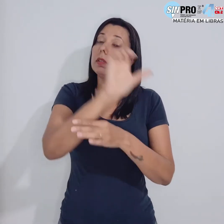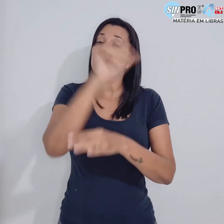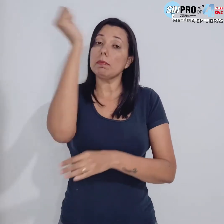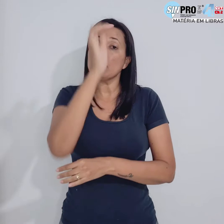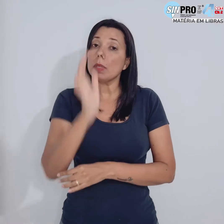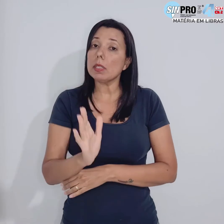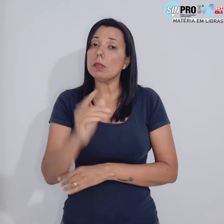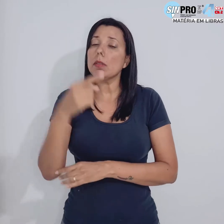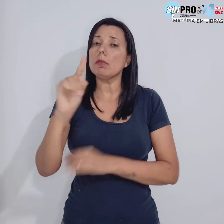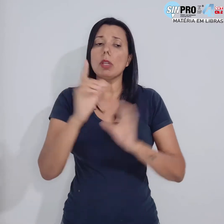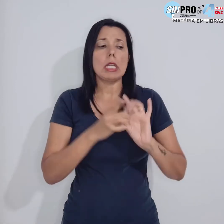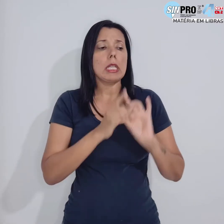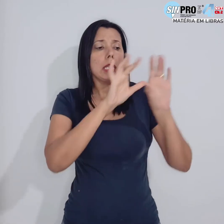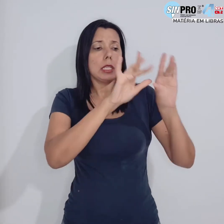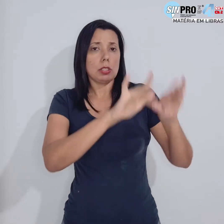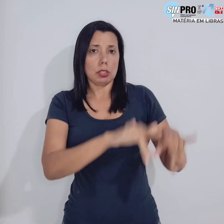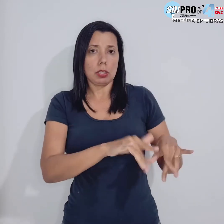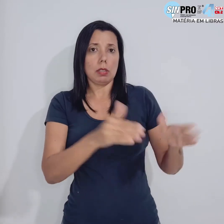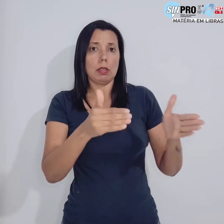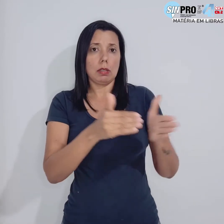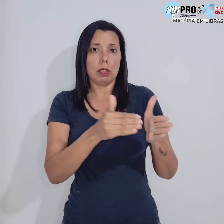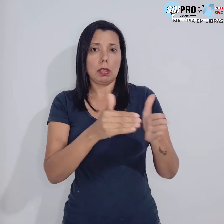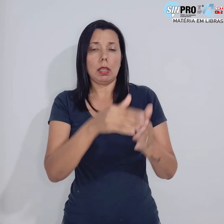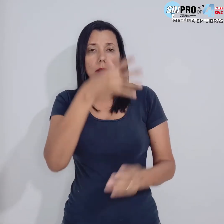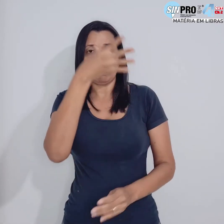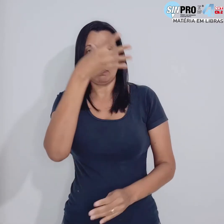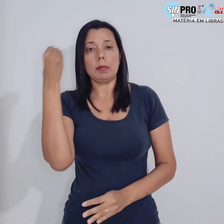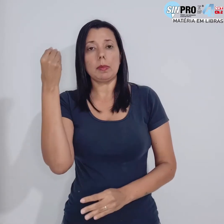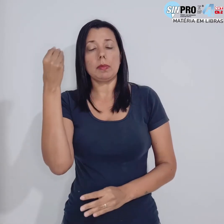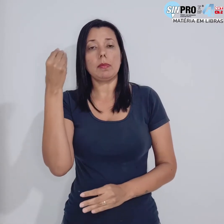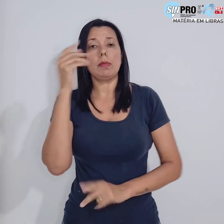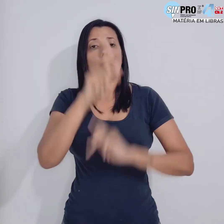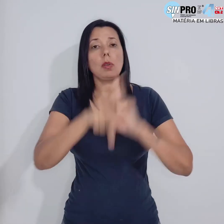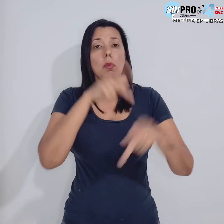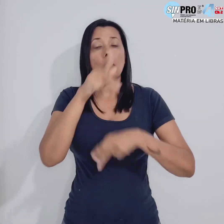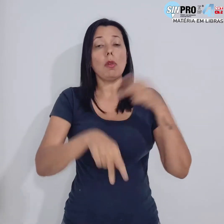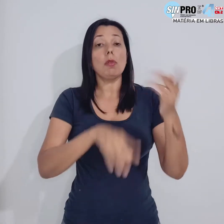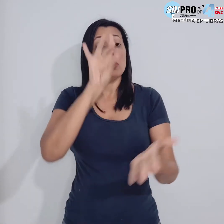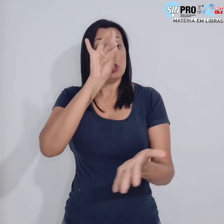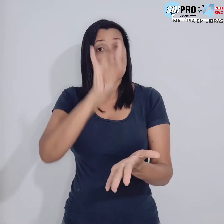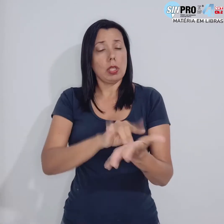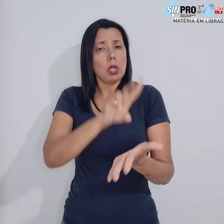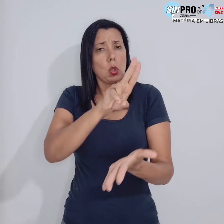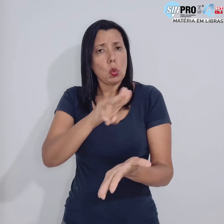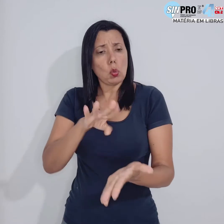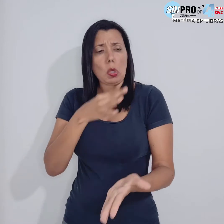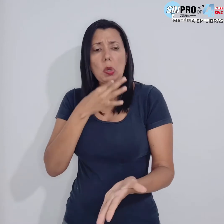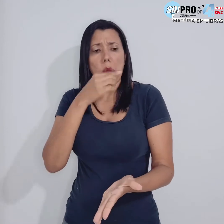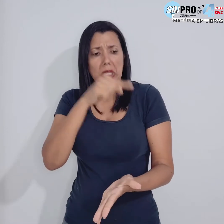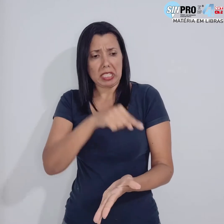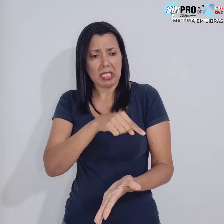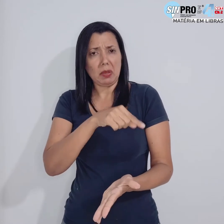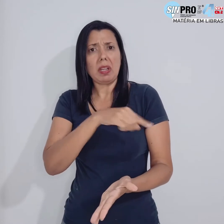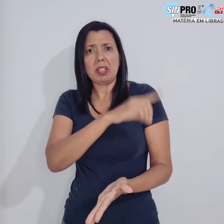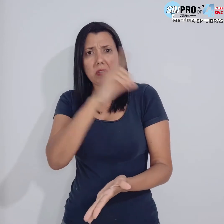brasileiro, que foi deixado de lado até ser esquecida. Os povos originários nunca reconheceram aquela